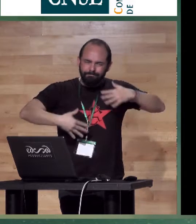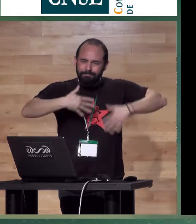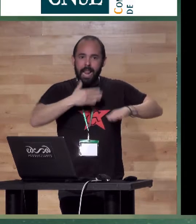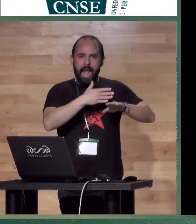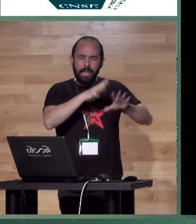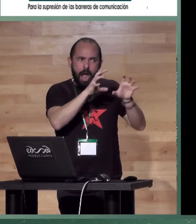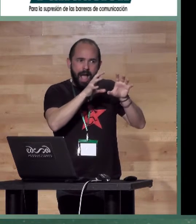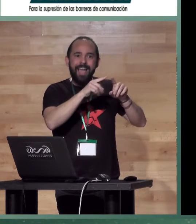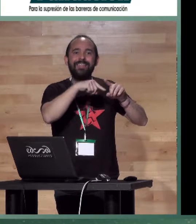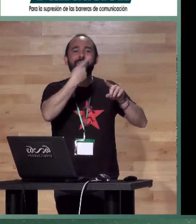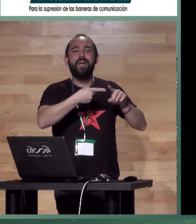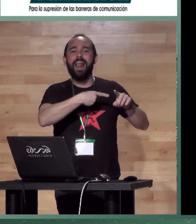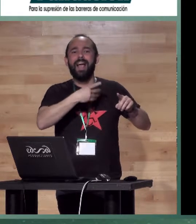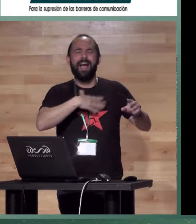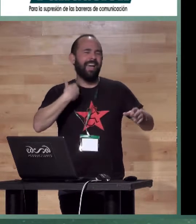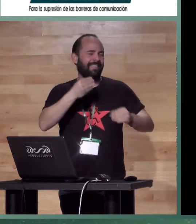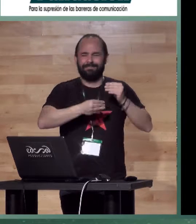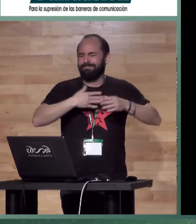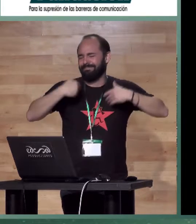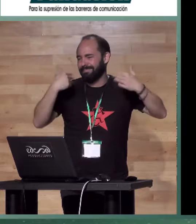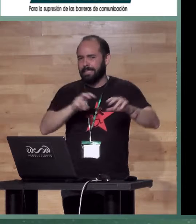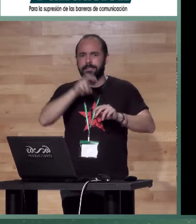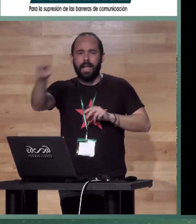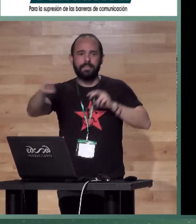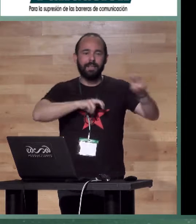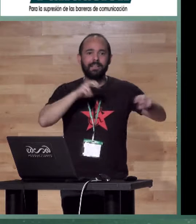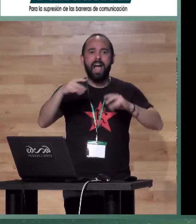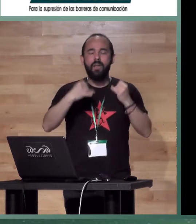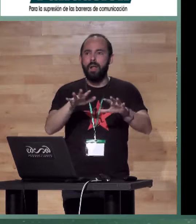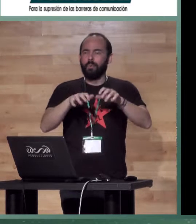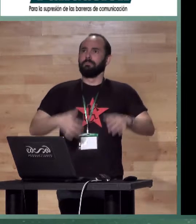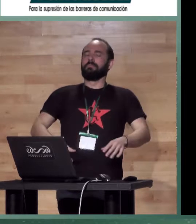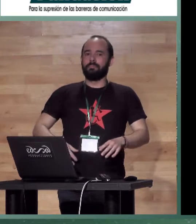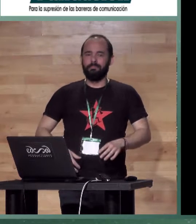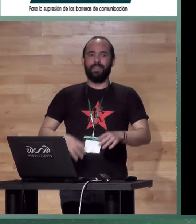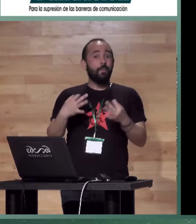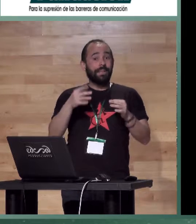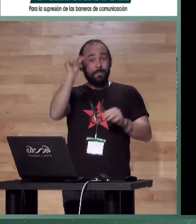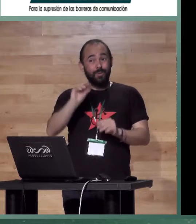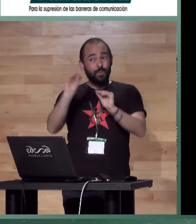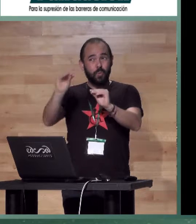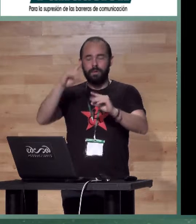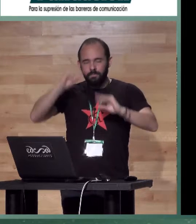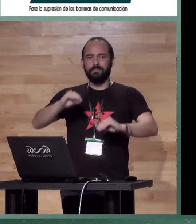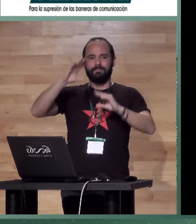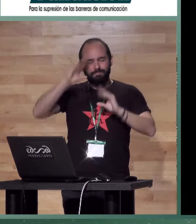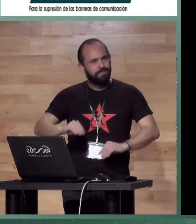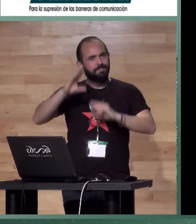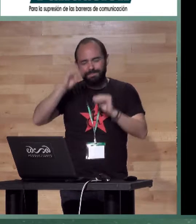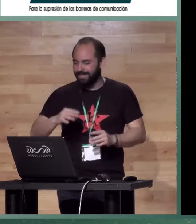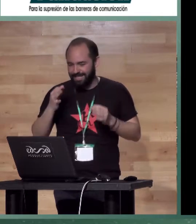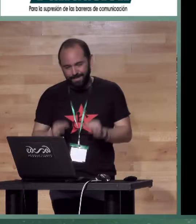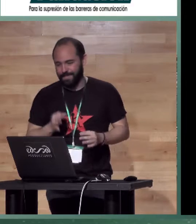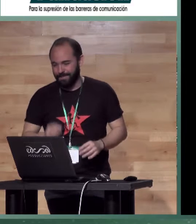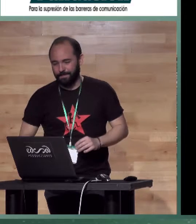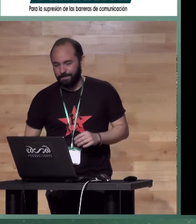guión escrito, todo establecido, todo el mundo lo conoce, pero luego hace lo que le da la gana. Pega un salto para el lado, un salto para el otro, para tal manera que descoloque a todo el